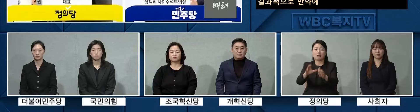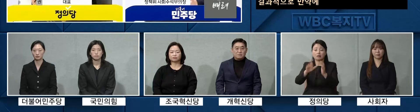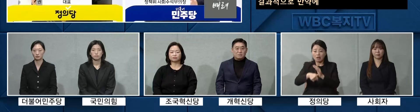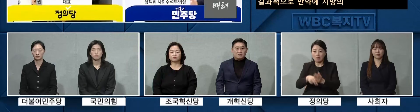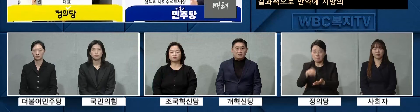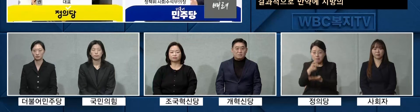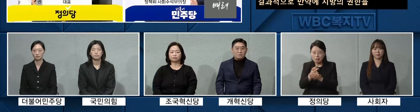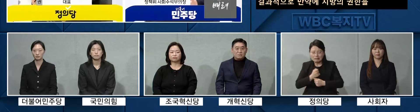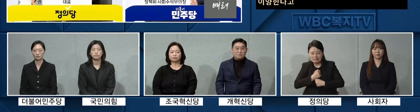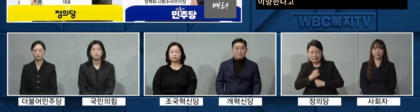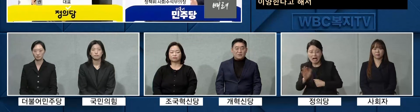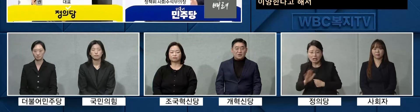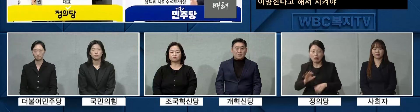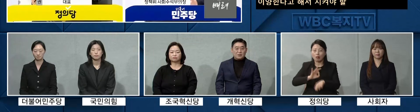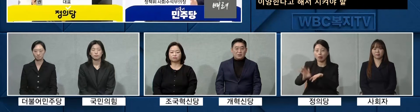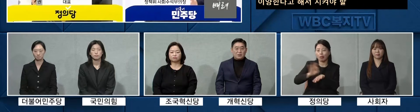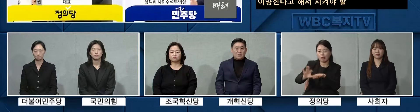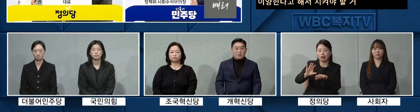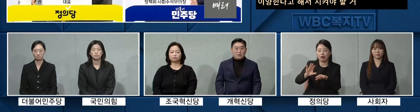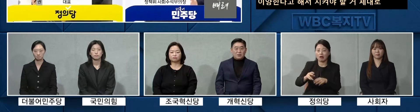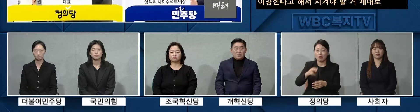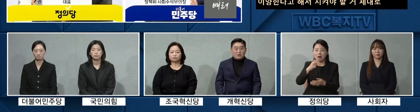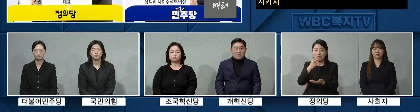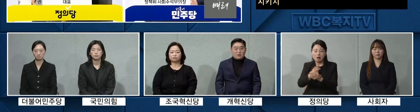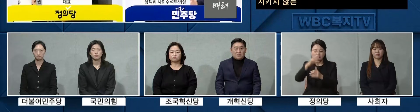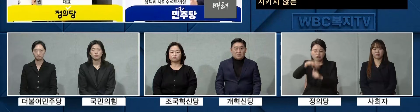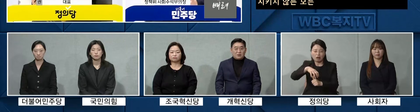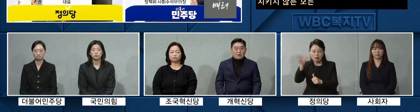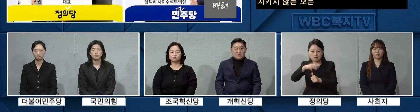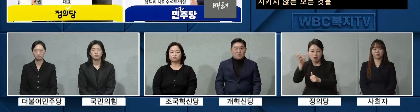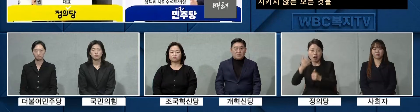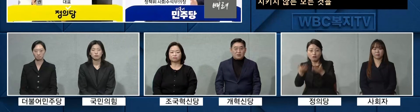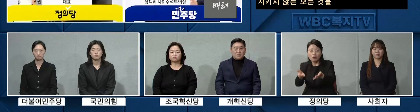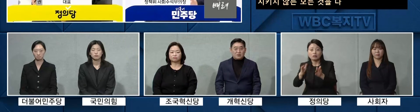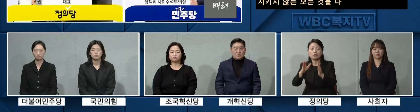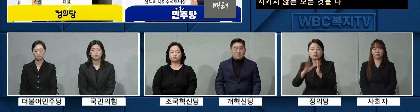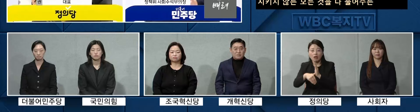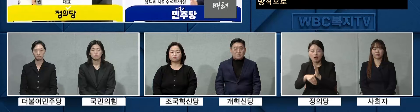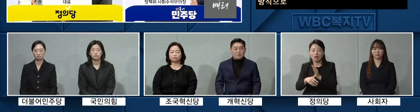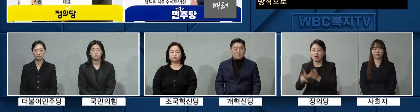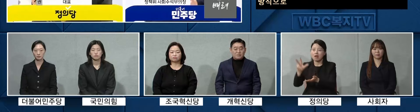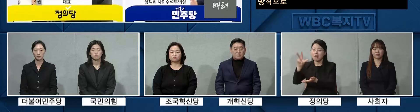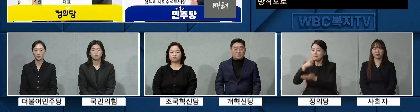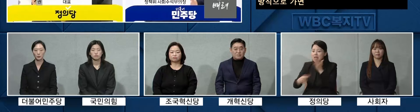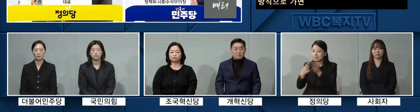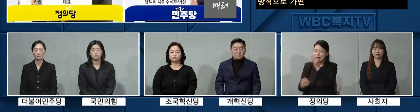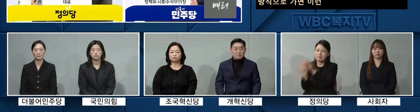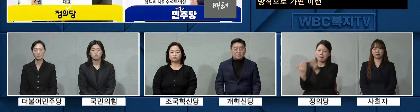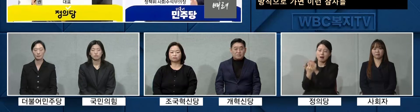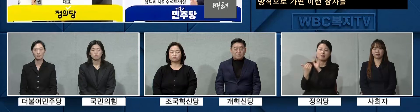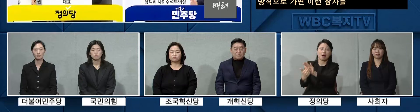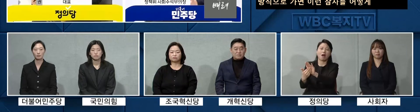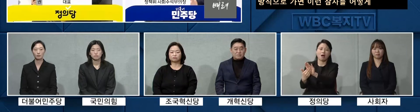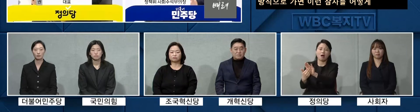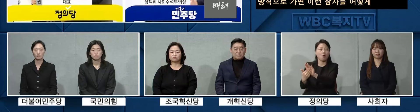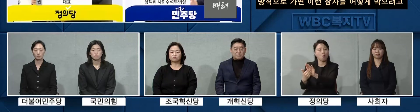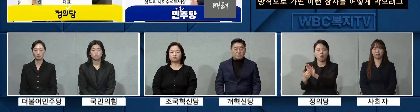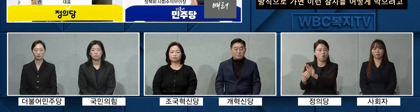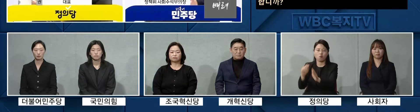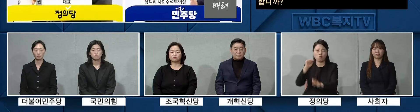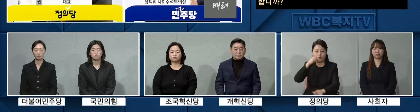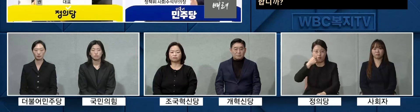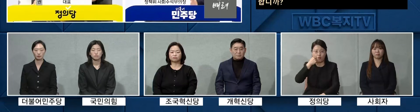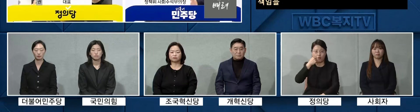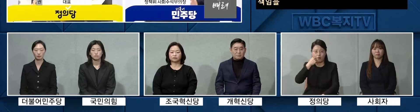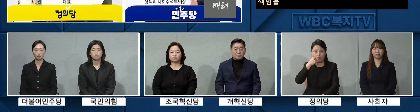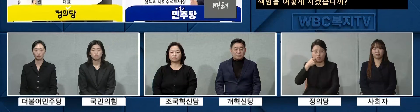제대로 지키지 않는 모든 것을 다 풀어주는 방식으로 가면 이런 참사를 어떻게 막으려고 합니까? 책임을 어떻게 지겠습니까?